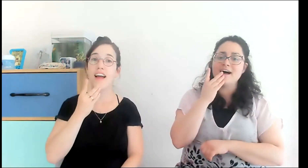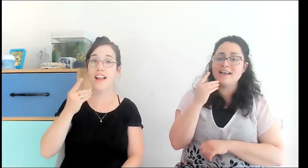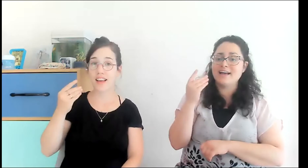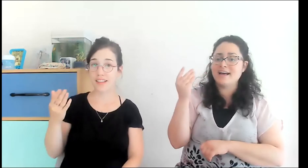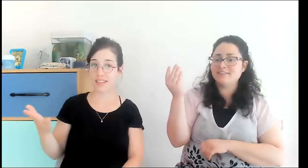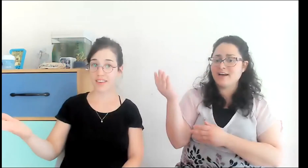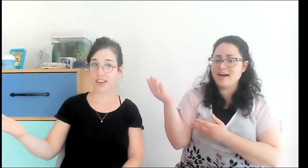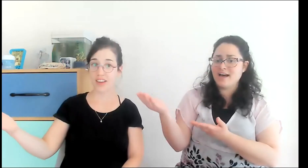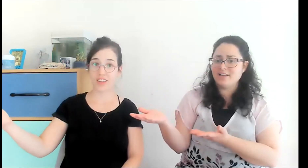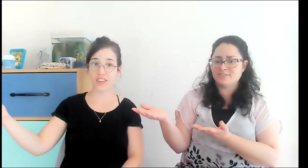על הדבש